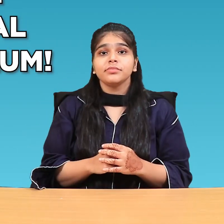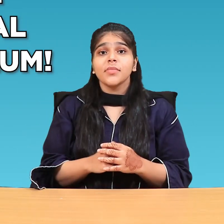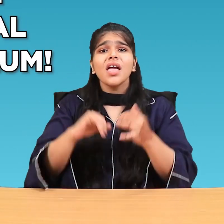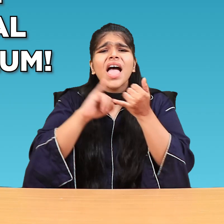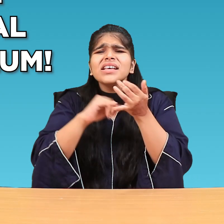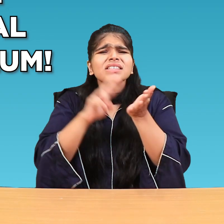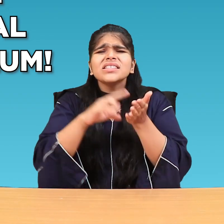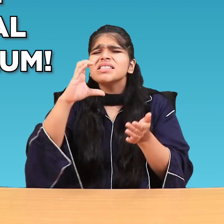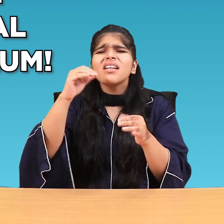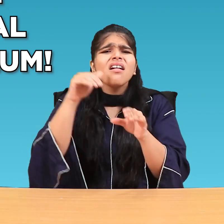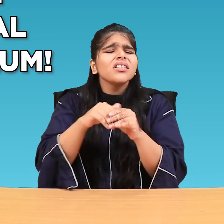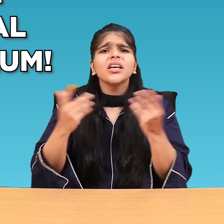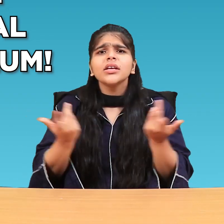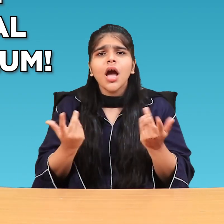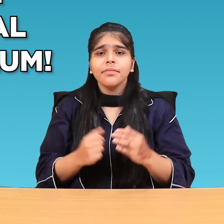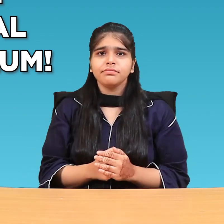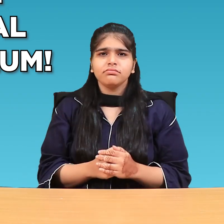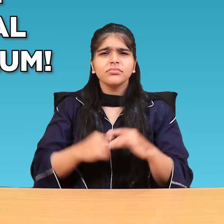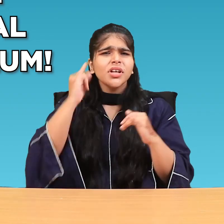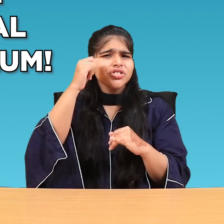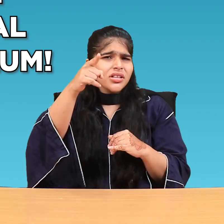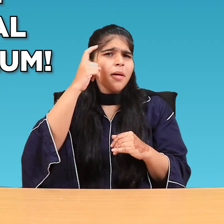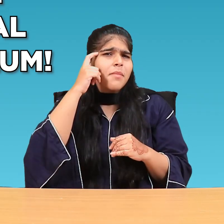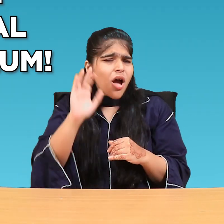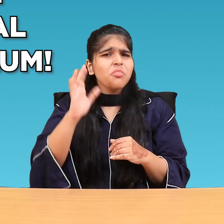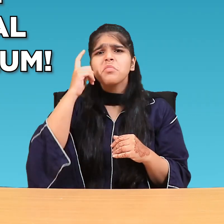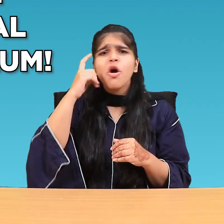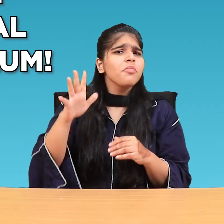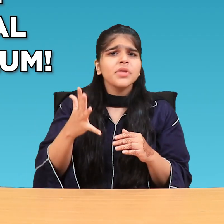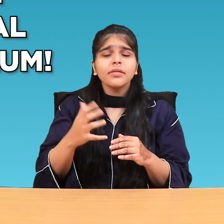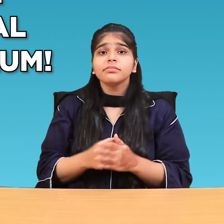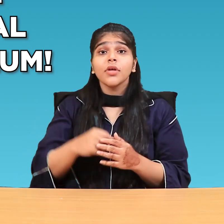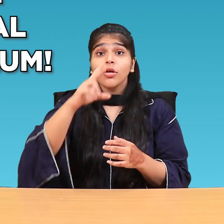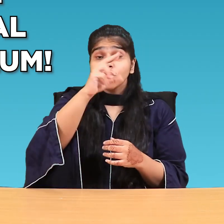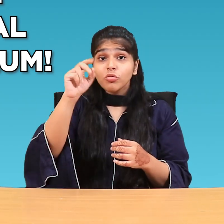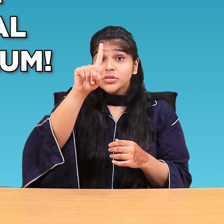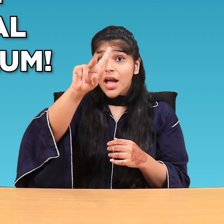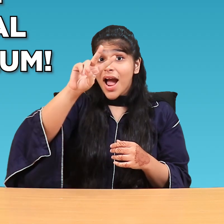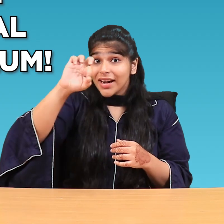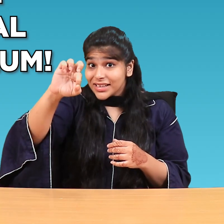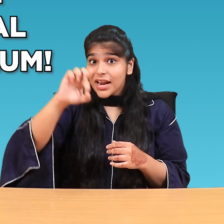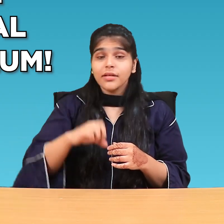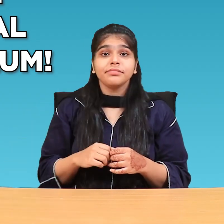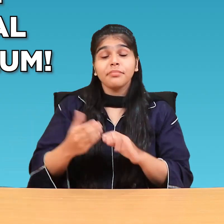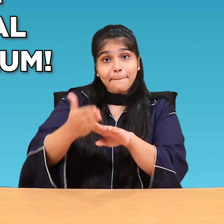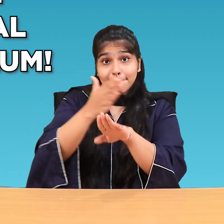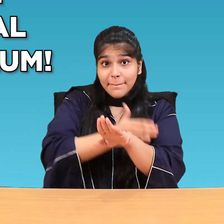SNC क्या है आपको शायद मालूम हो या ना मालूम हो। 2018 से पहले जब PTI